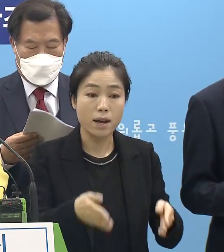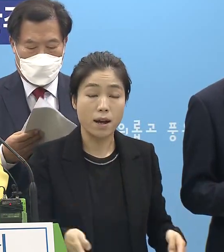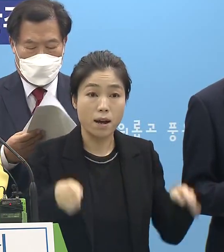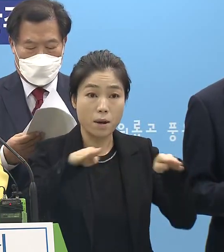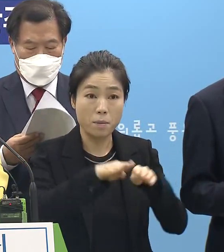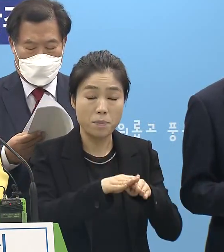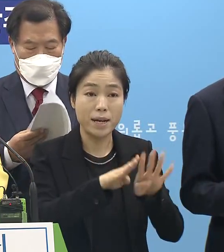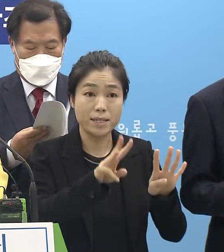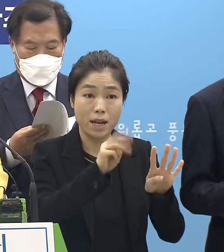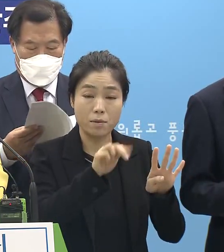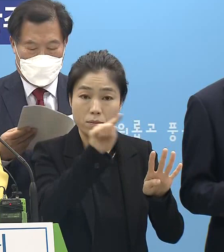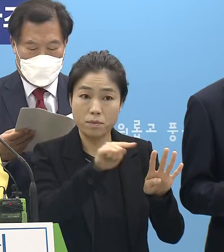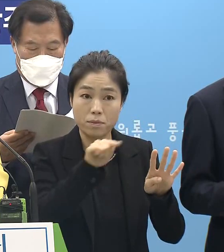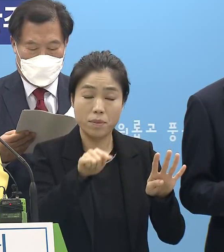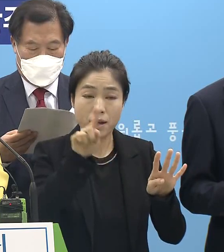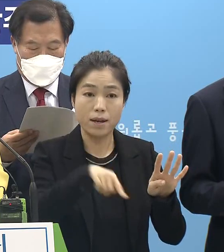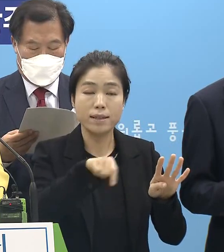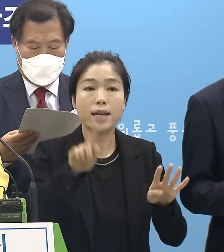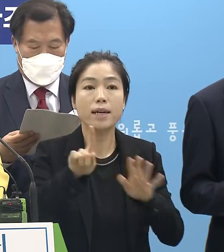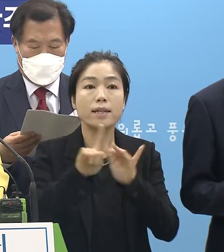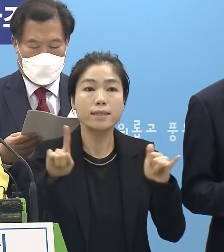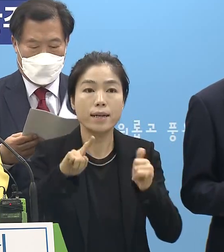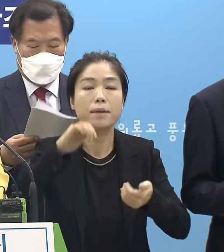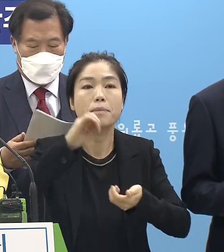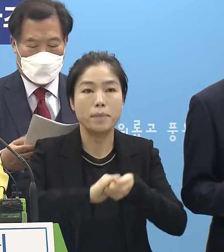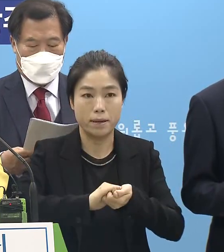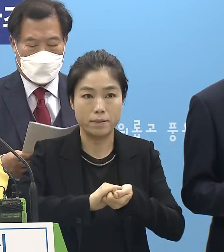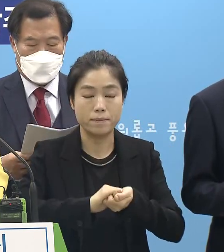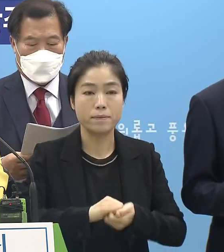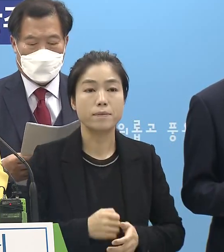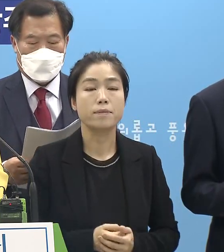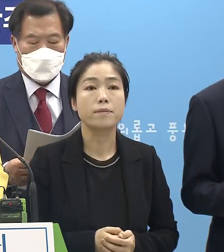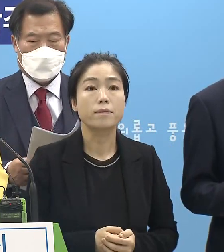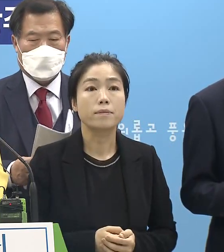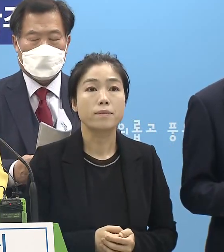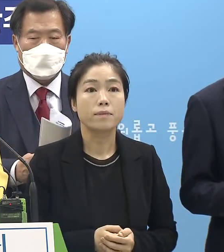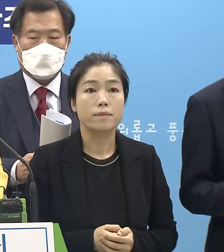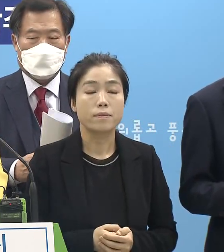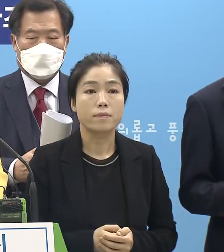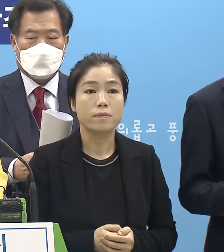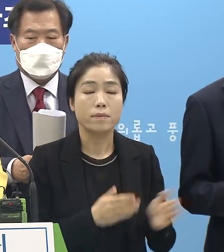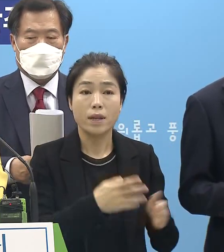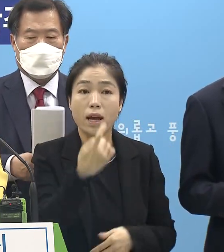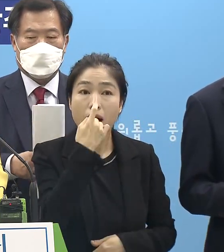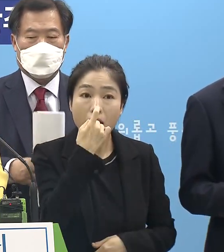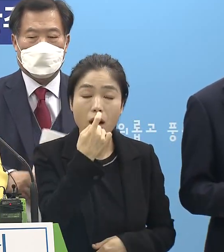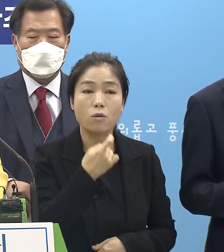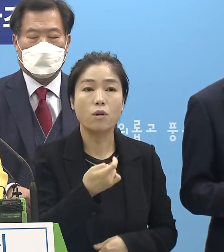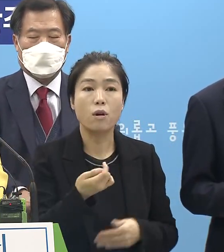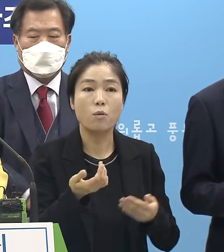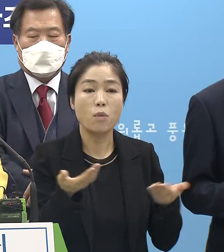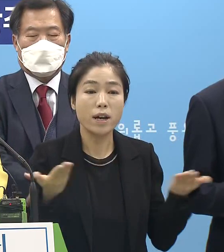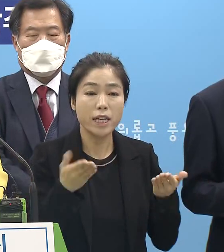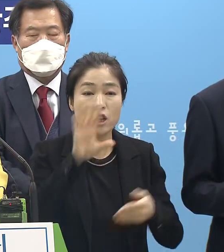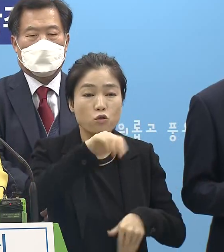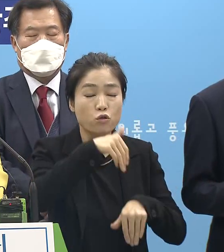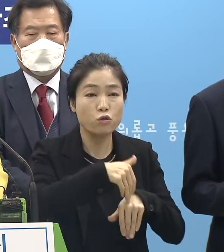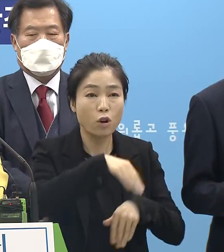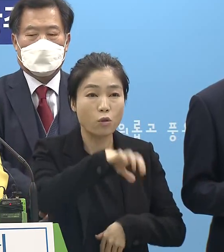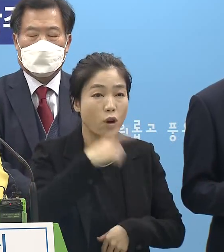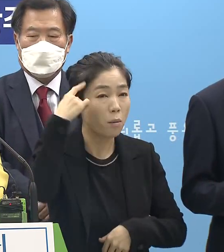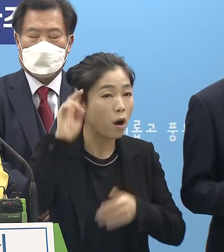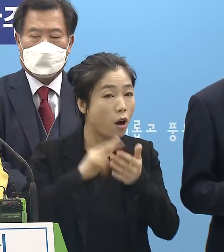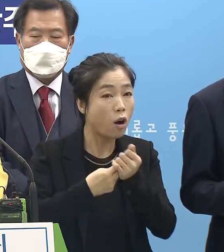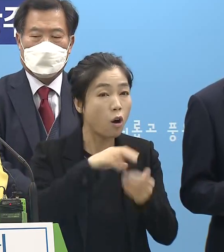면적 4평방미터당 1명으로 인원을 제한합니다. 또 학원, 직업훈련기관,